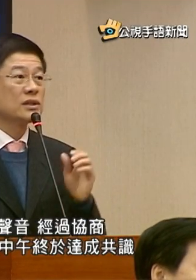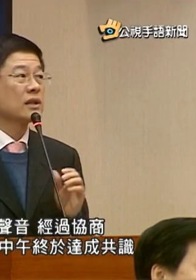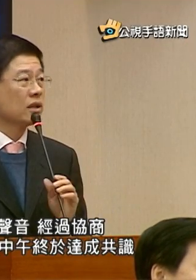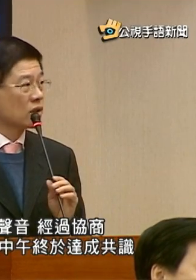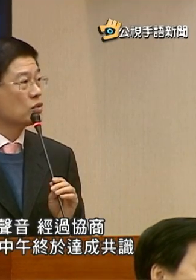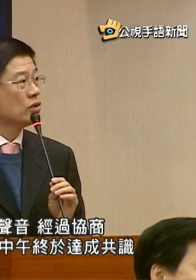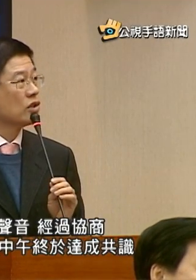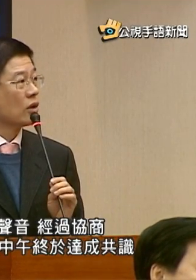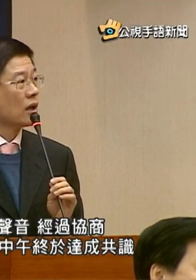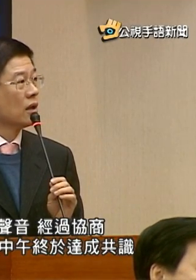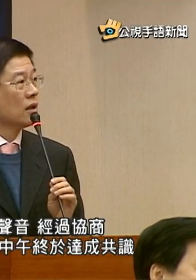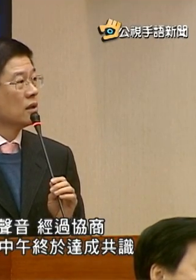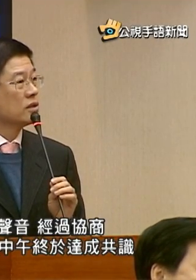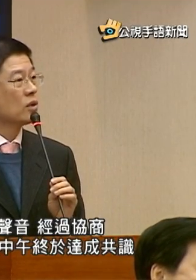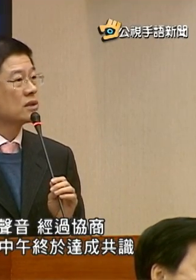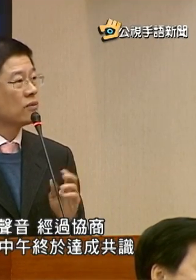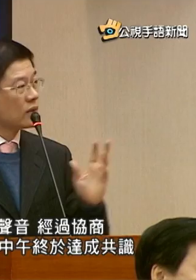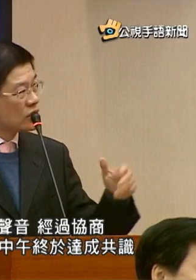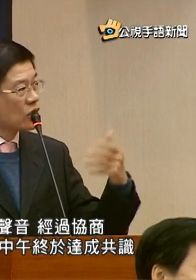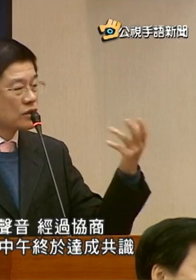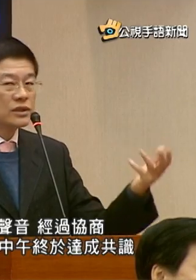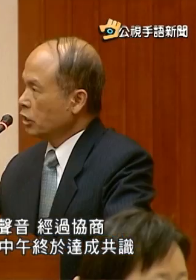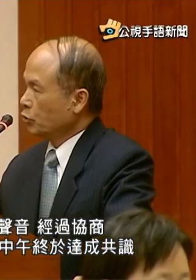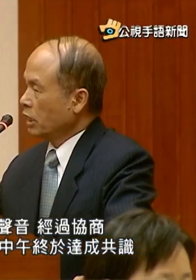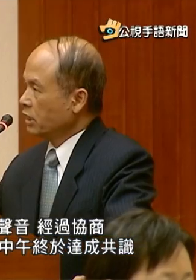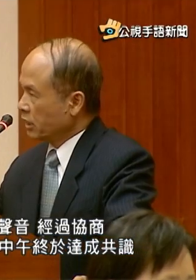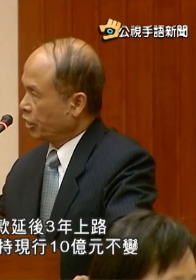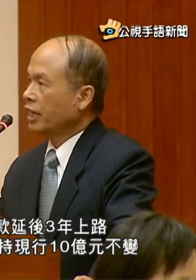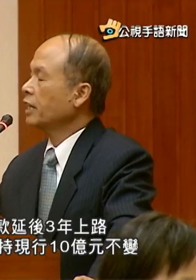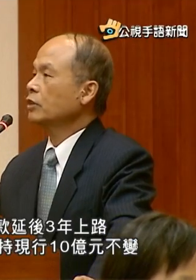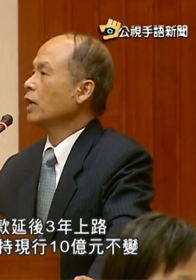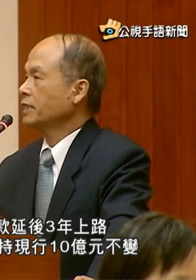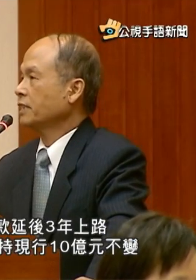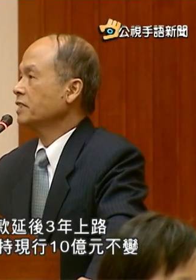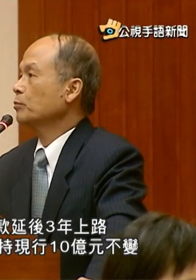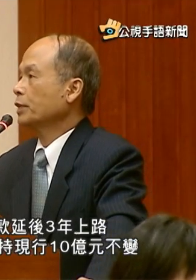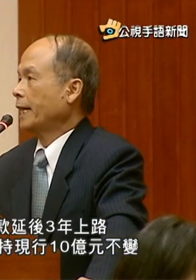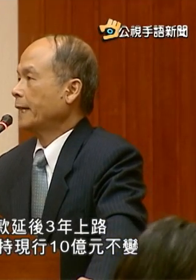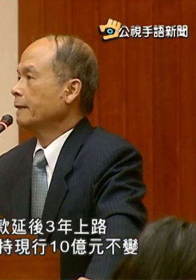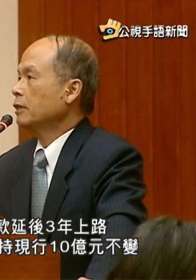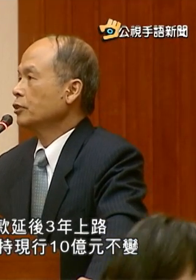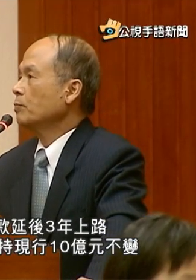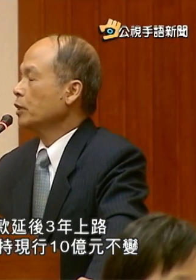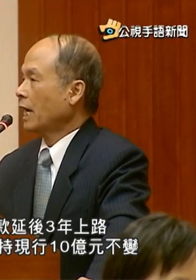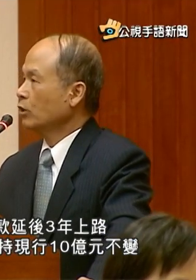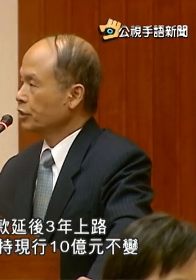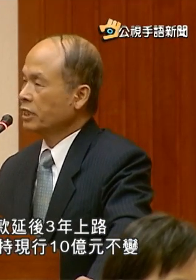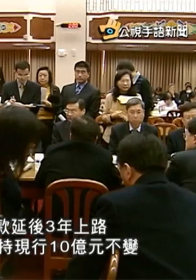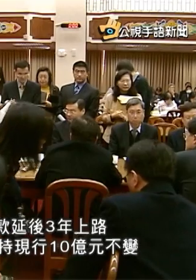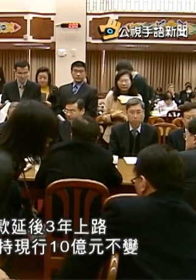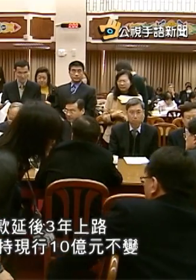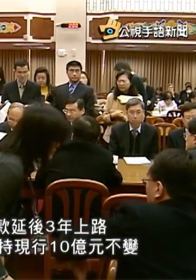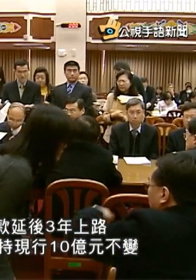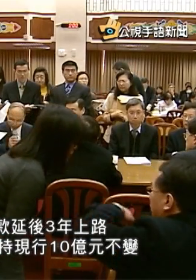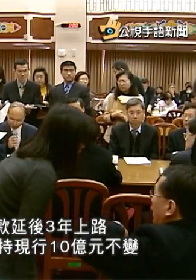音，经过协商，在中午终于达成共识，大户条款延后3年上路，课税的门槛维持现行10亿元不